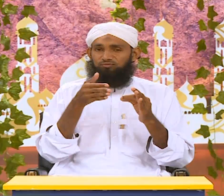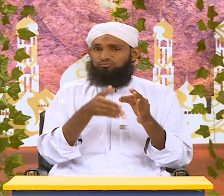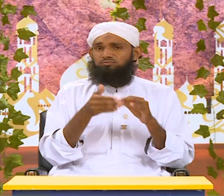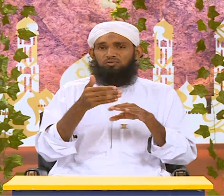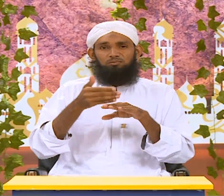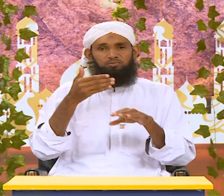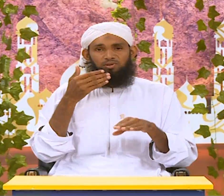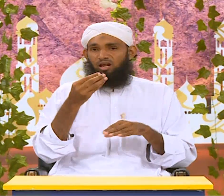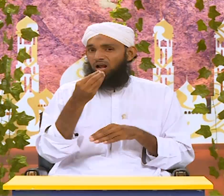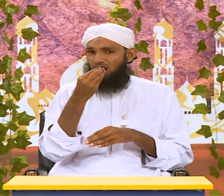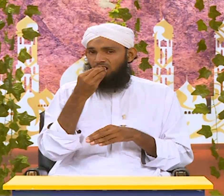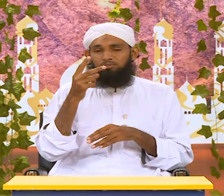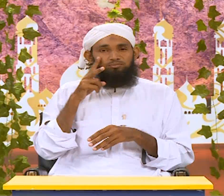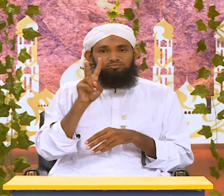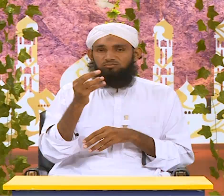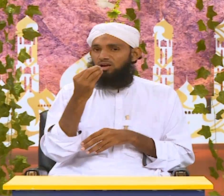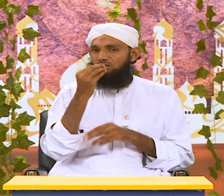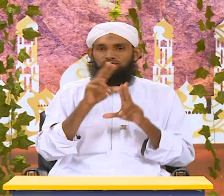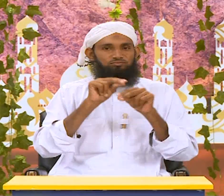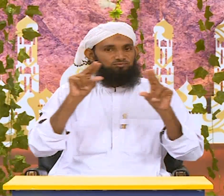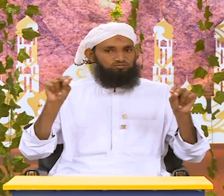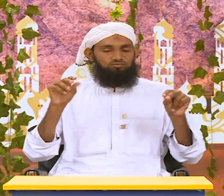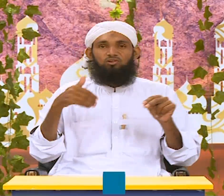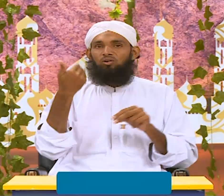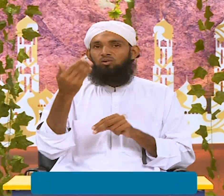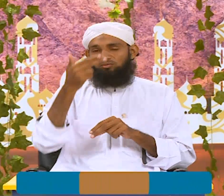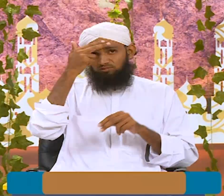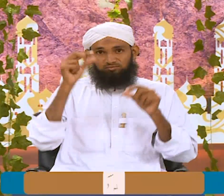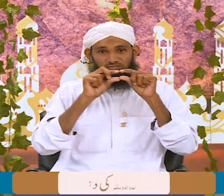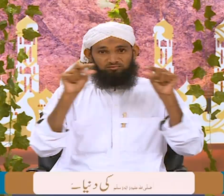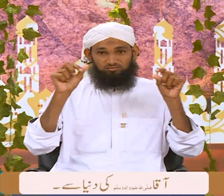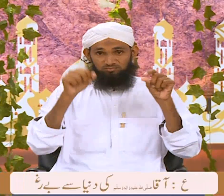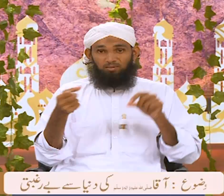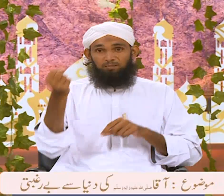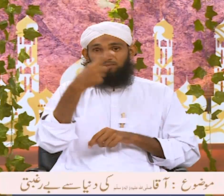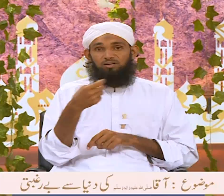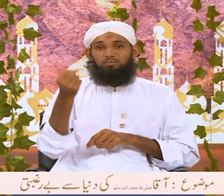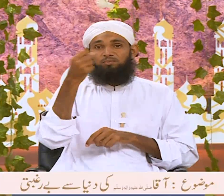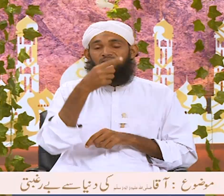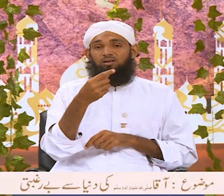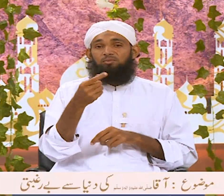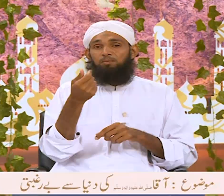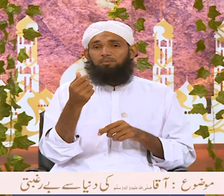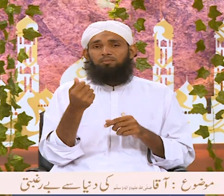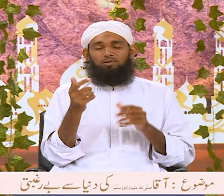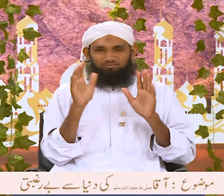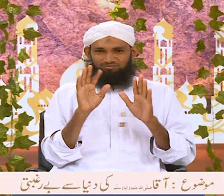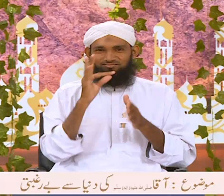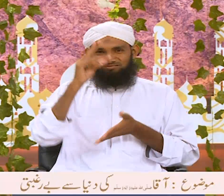جو کی روٹی بھی 2 دن مسلسل نہ کھائی۔ یہ بھی حدیث میں ہے کہ پورا مہینہ گزر جاتا تھا، دولت سرائے اقدس یعنی مکان عالی